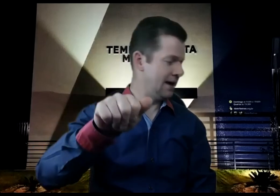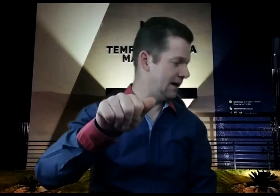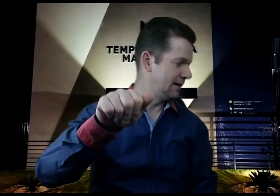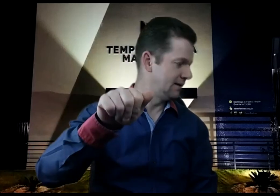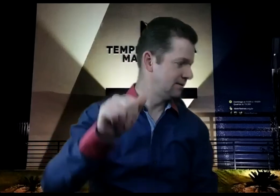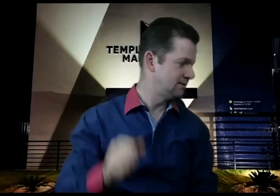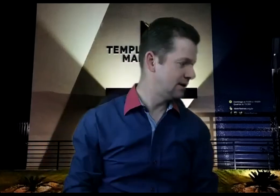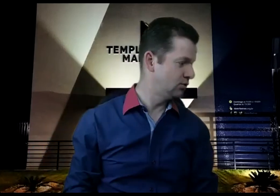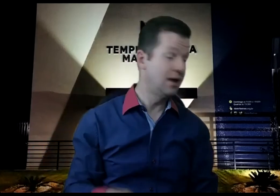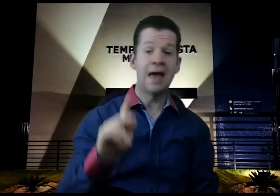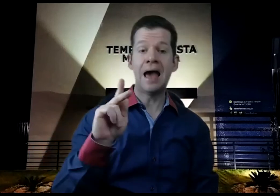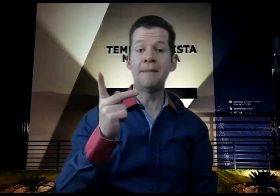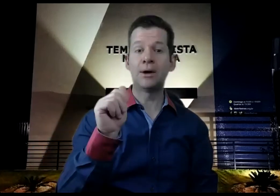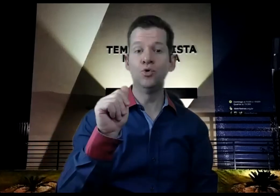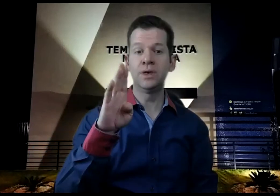N-A. Certo? Abacuque.